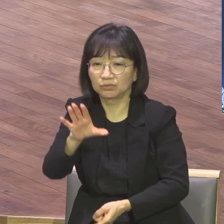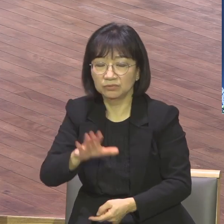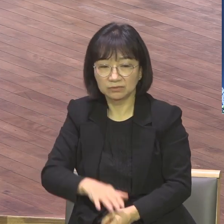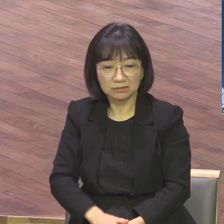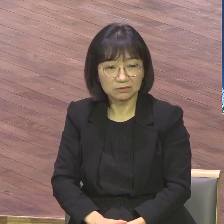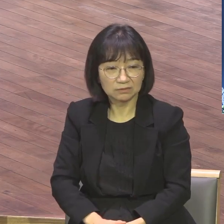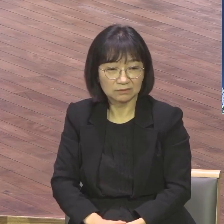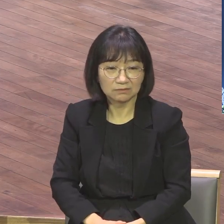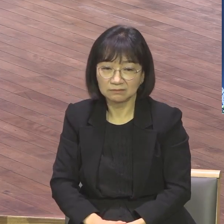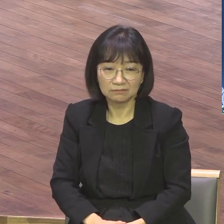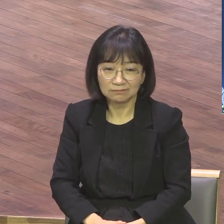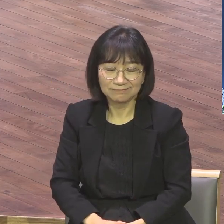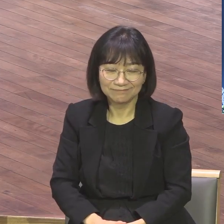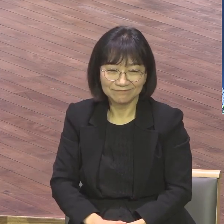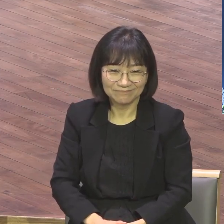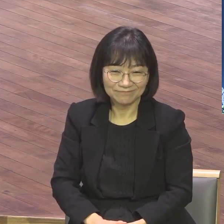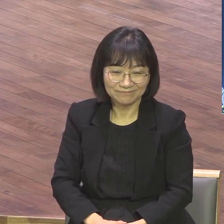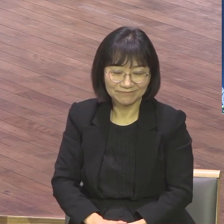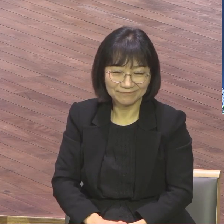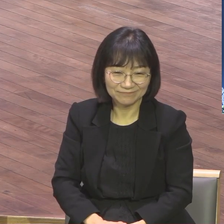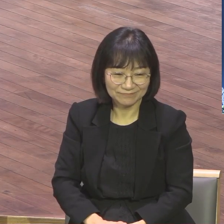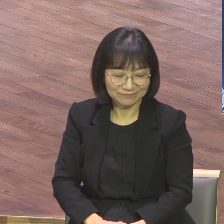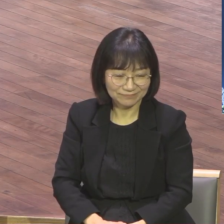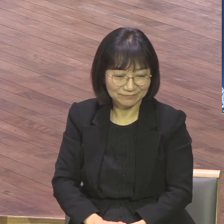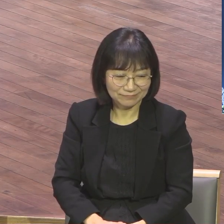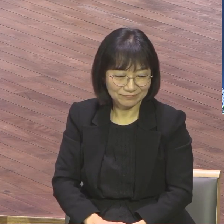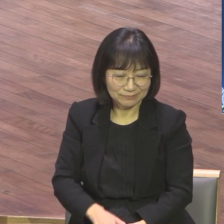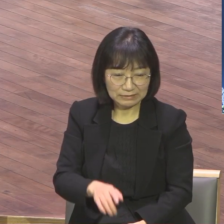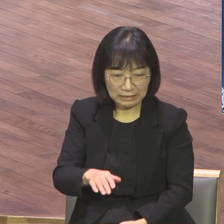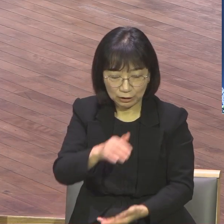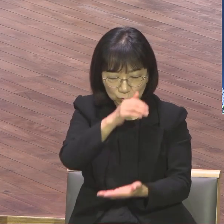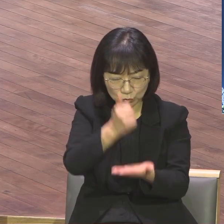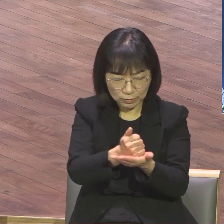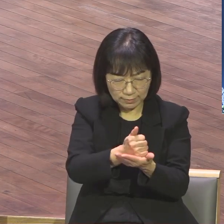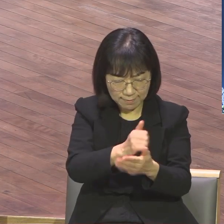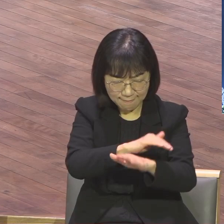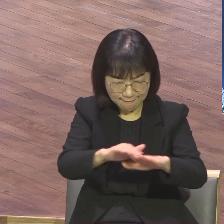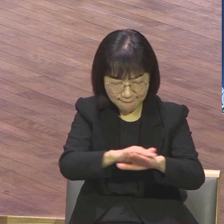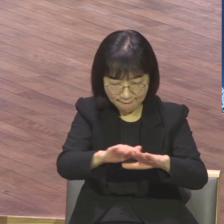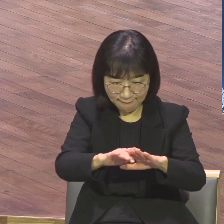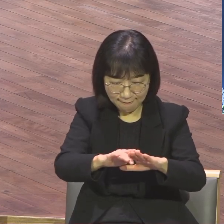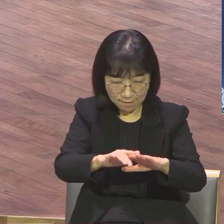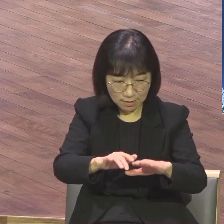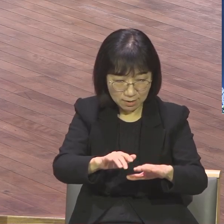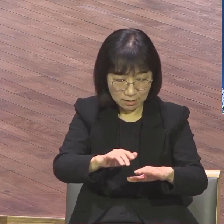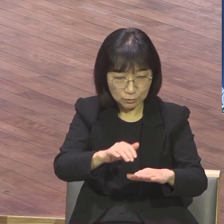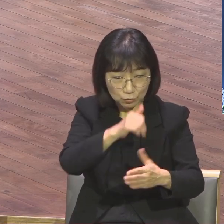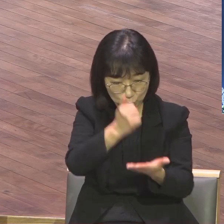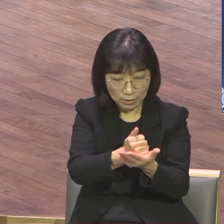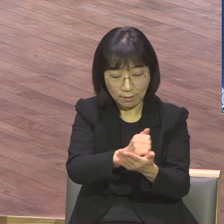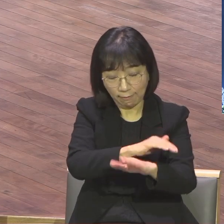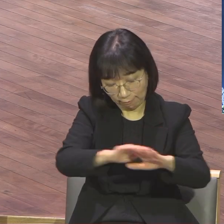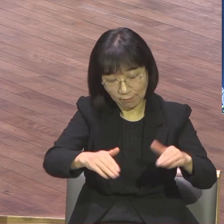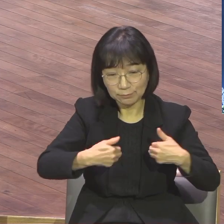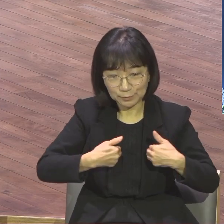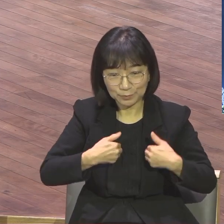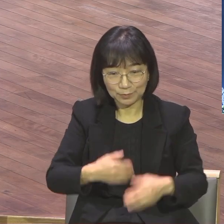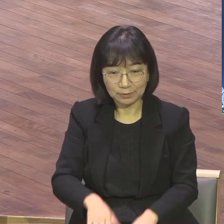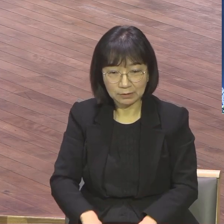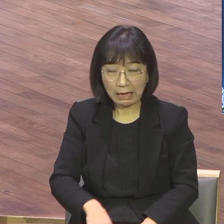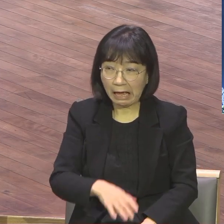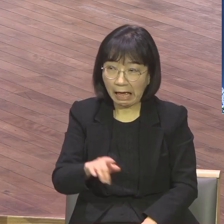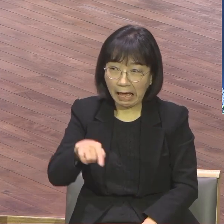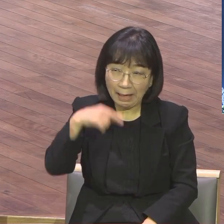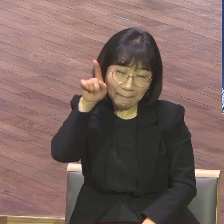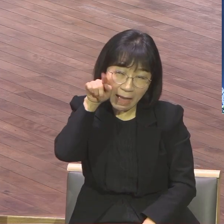전능자요. 확실한 분명한 분이기 때문에 그 죄 해결돼야 돼요. 어떻게 해결됩니까? 눈만 뜨면 짓는 게